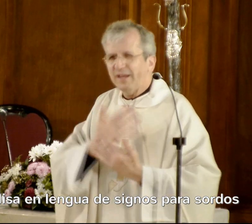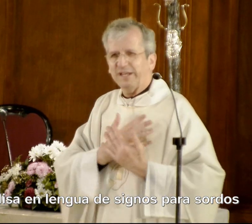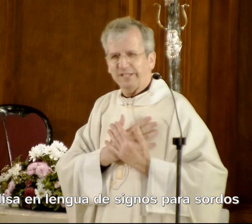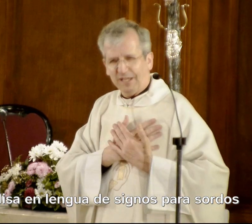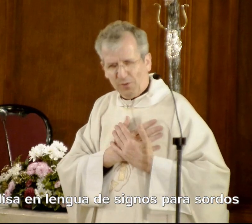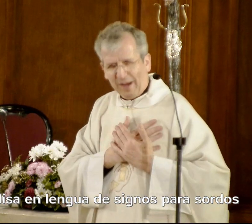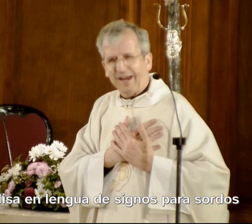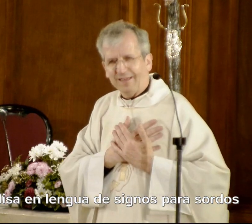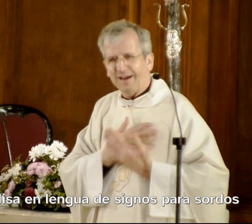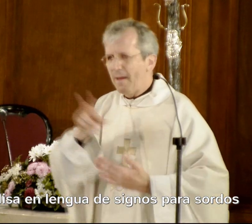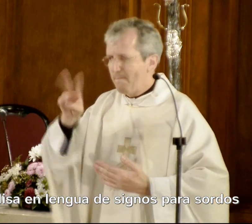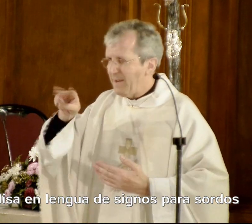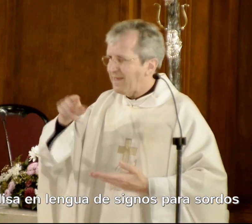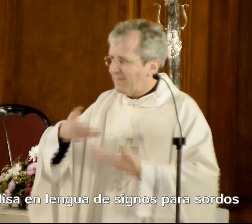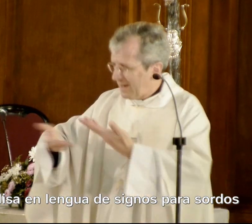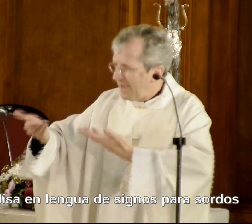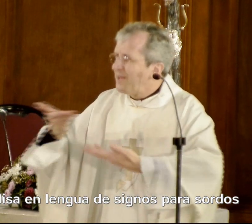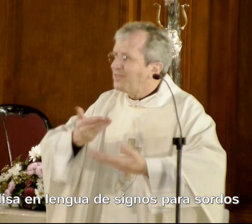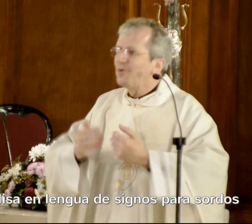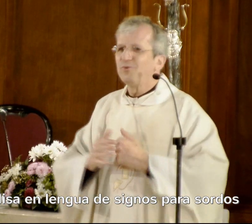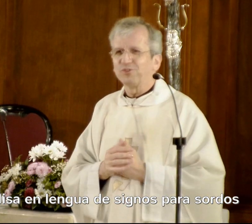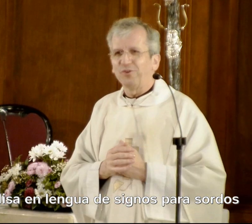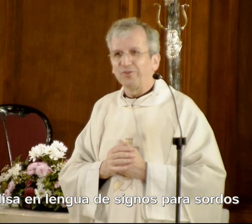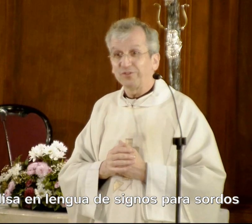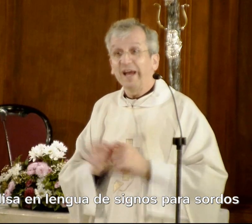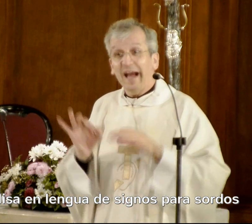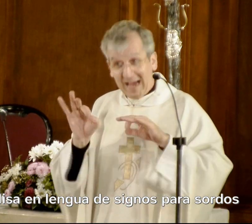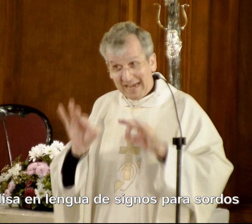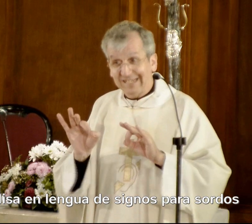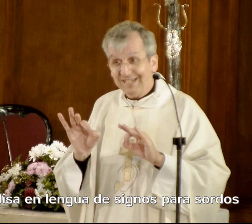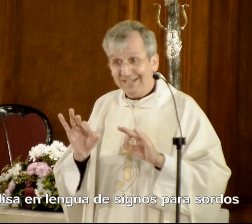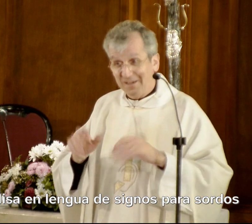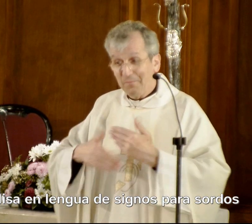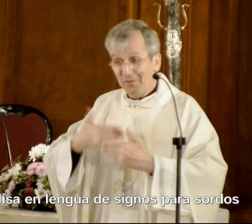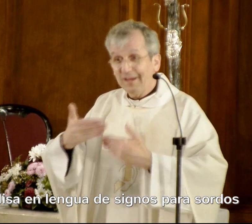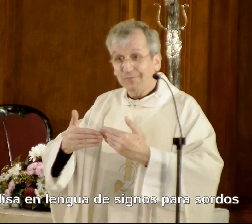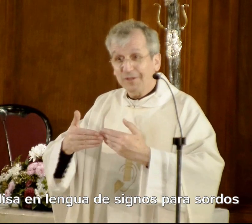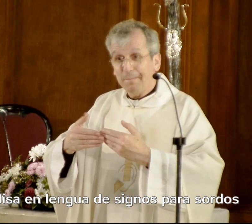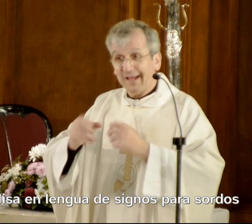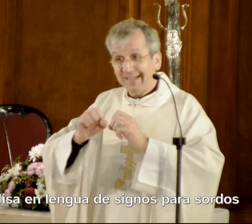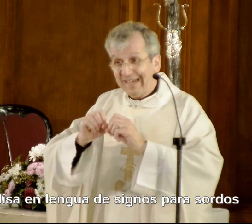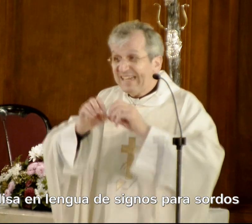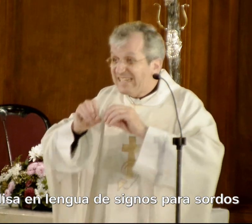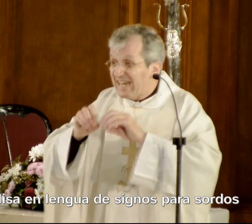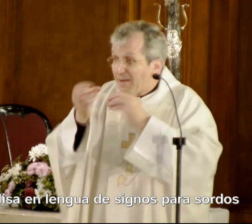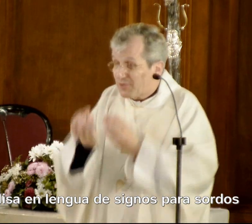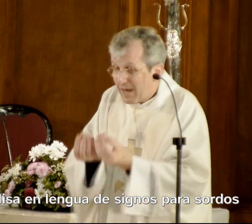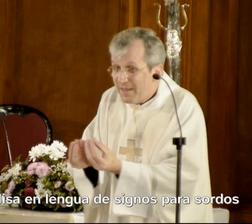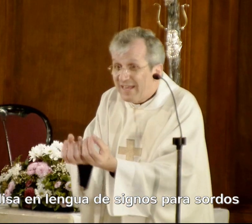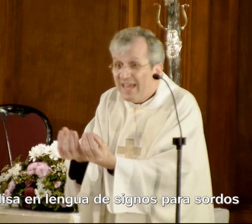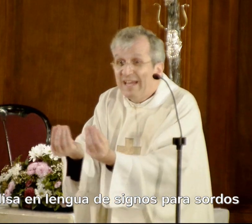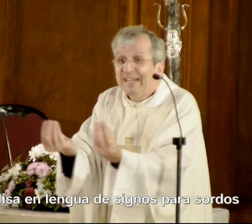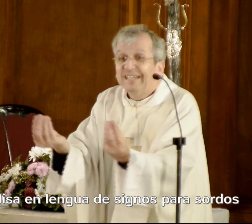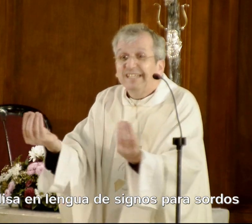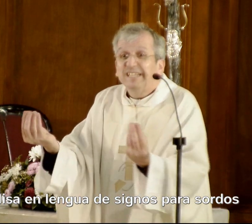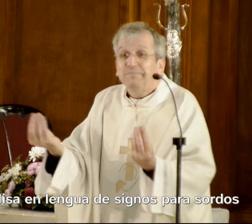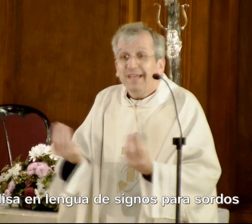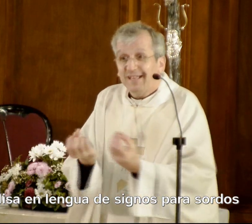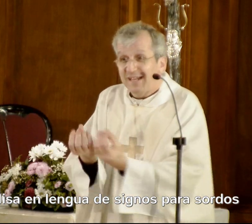interés y de una caridad verdadera de unos con otros. Así pondríamos en práctica y seríamos realmente simiente, es